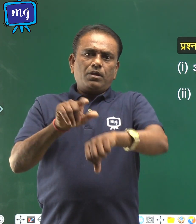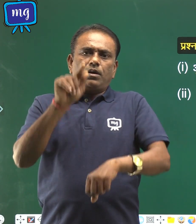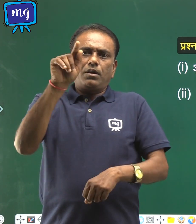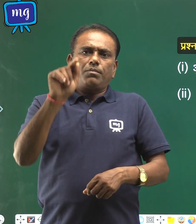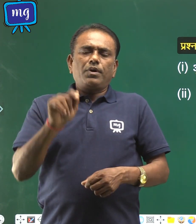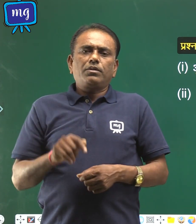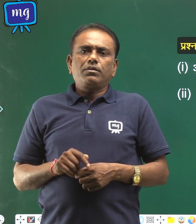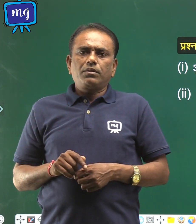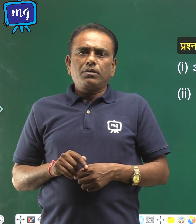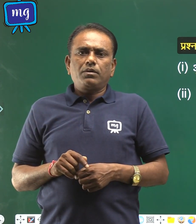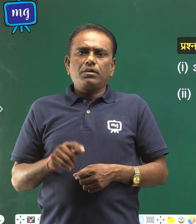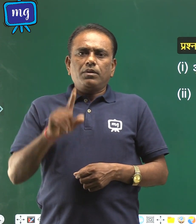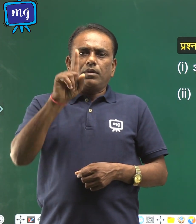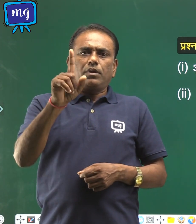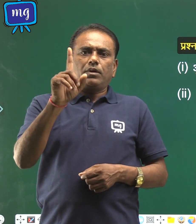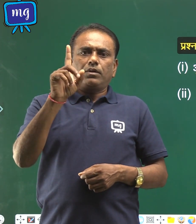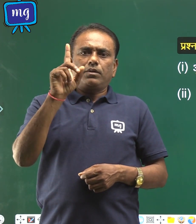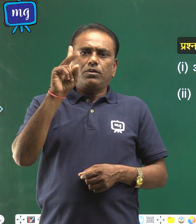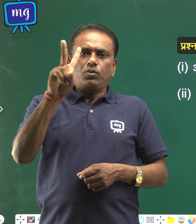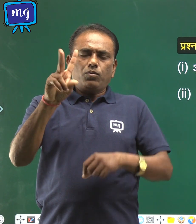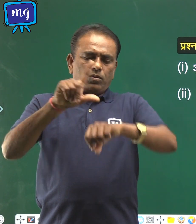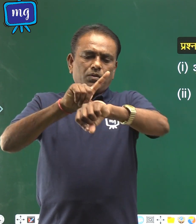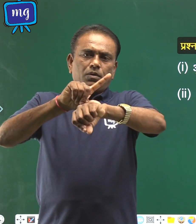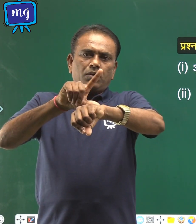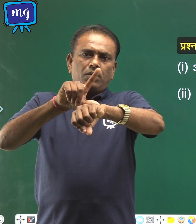अनुपात 12 सेकंड।